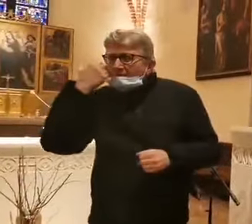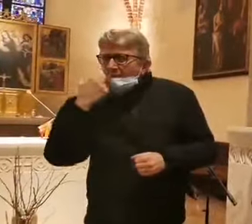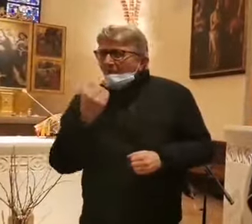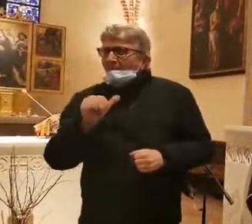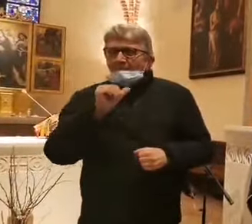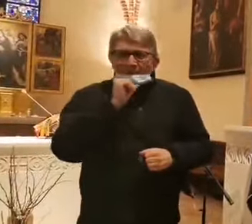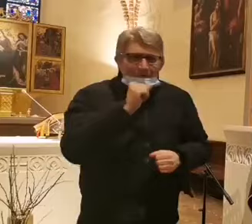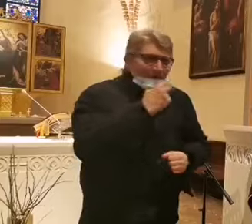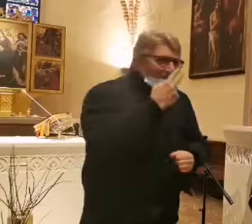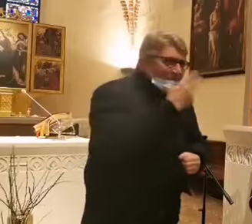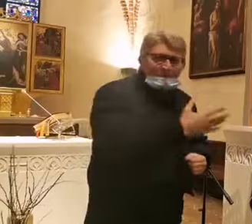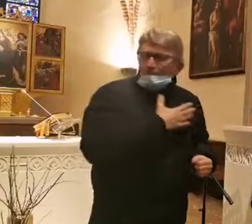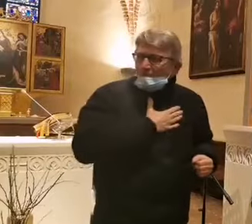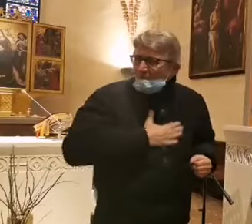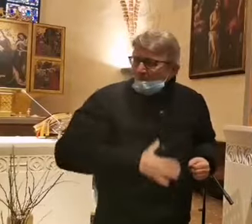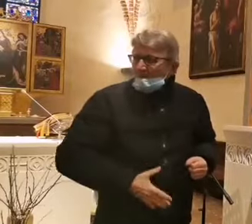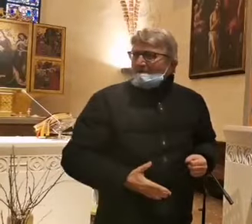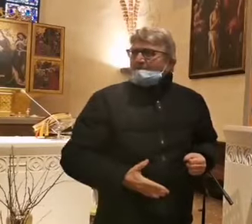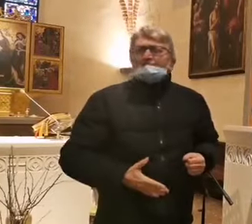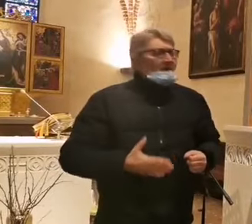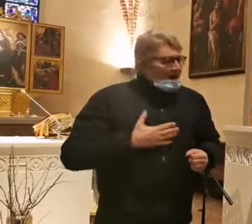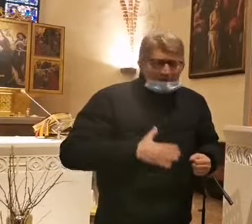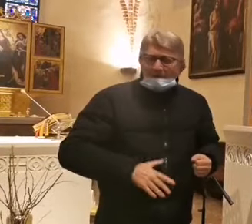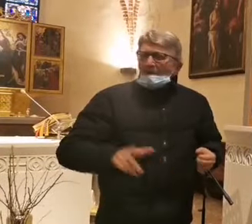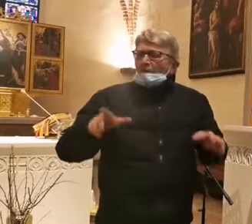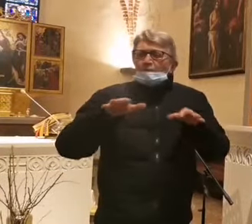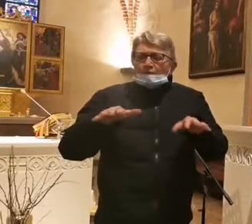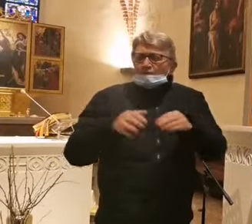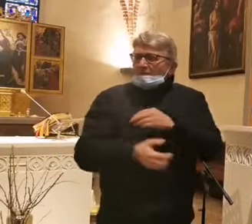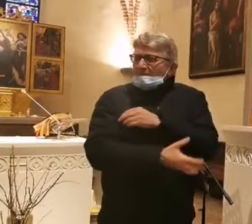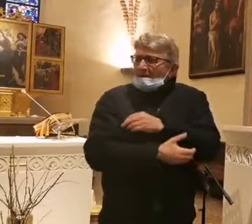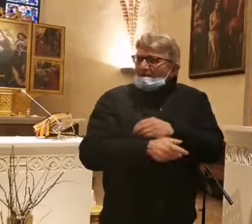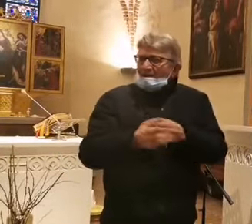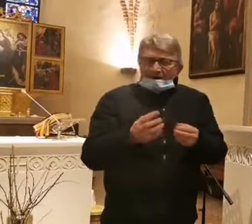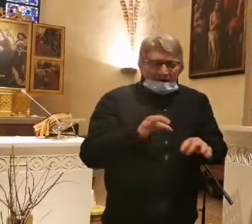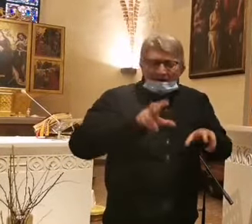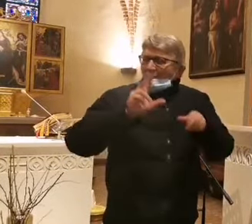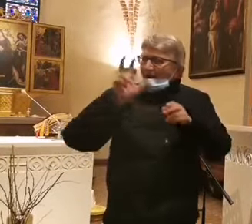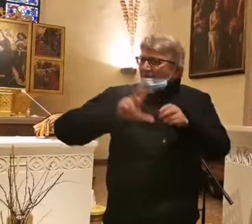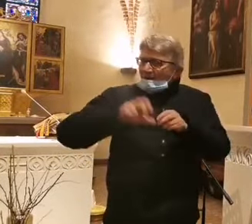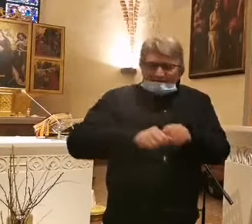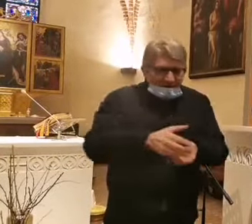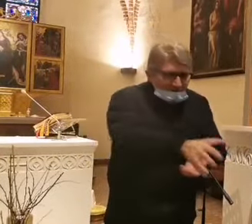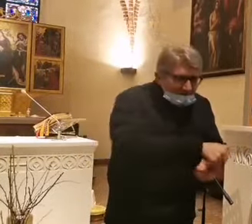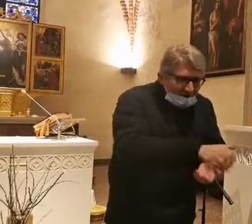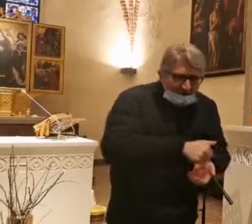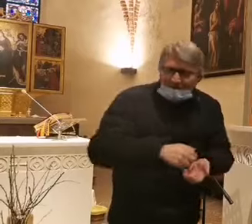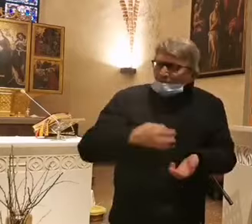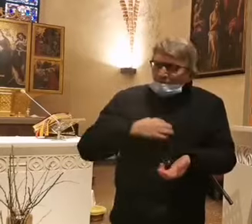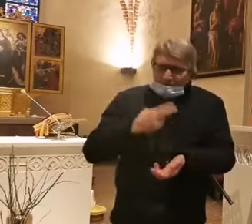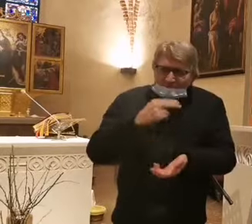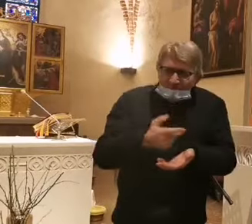Ludzie to są bardzo miłi, sympatyczni. Dużo wiedzy tam jest.